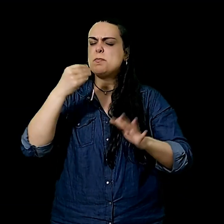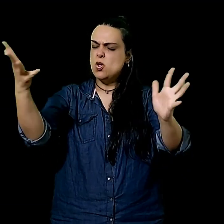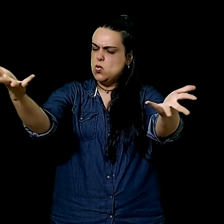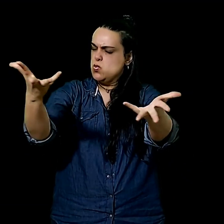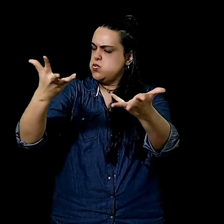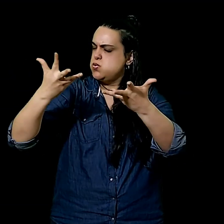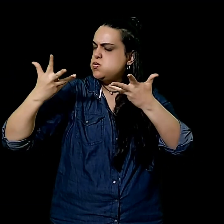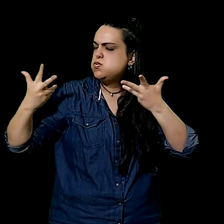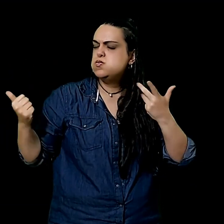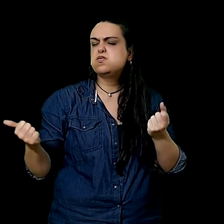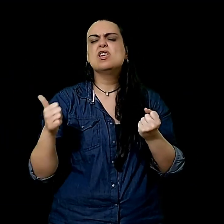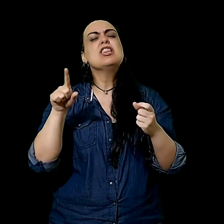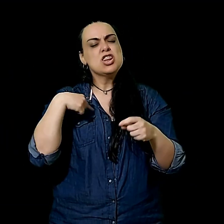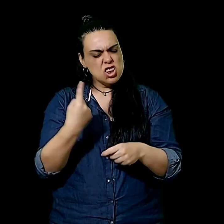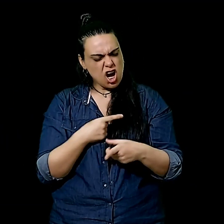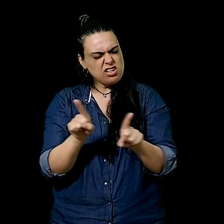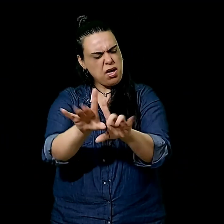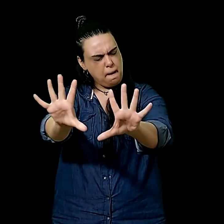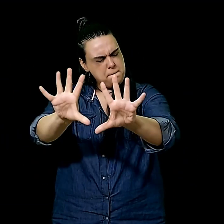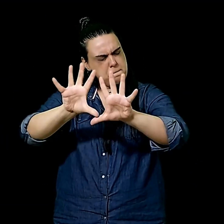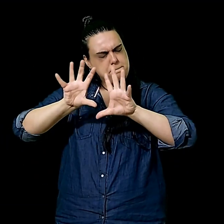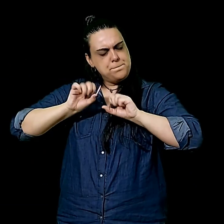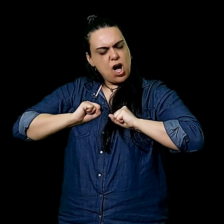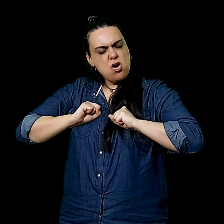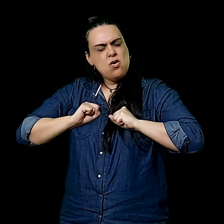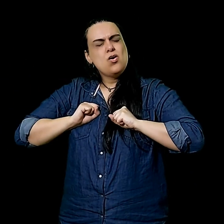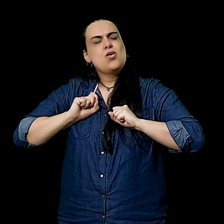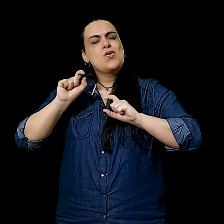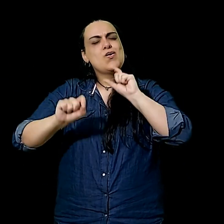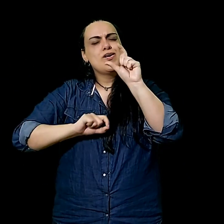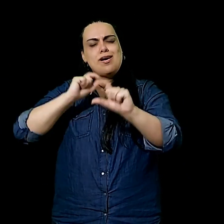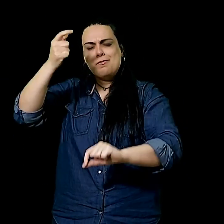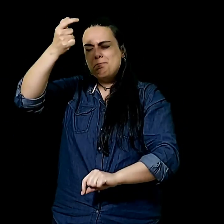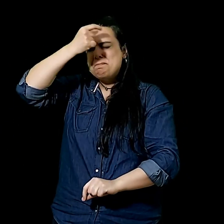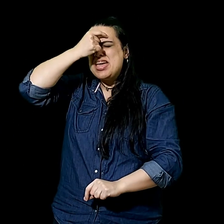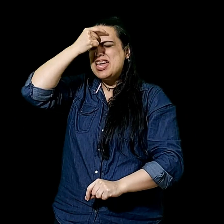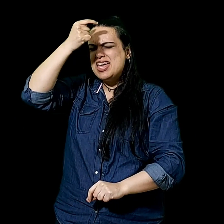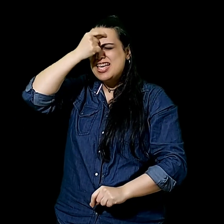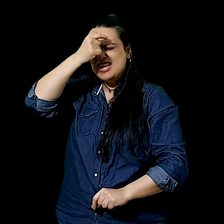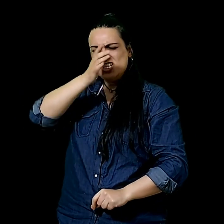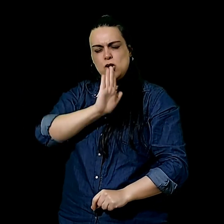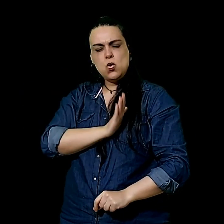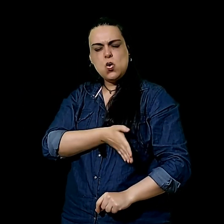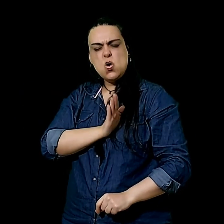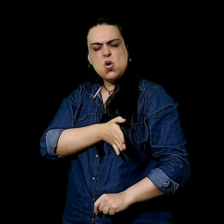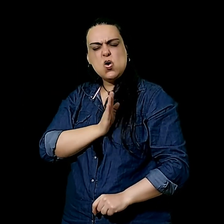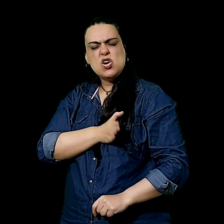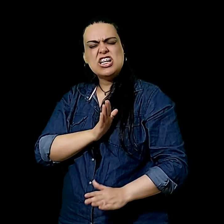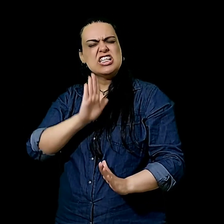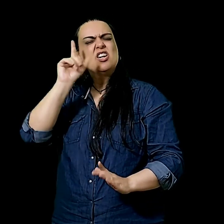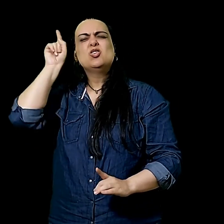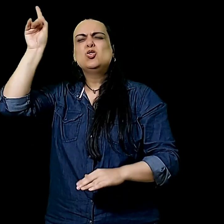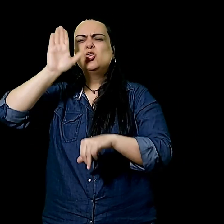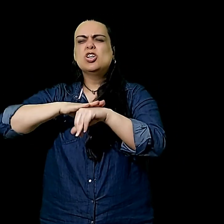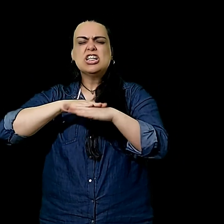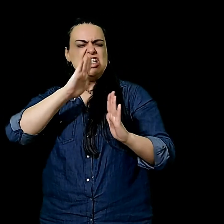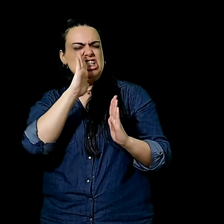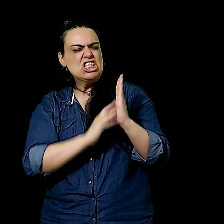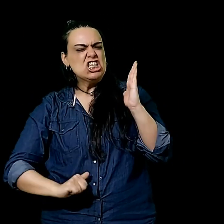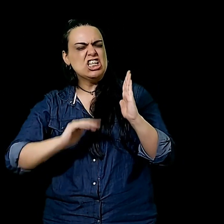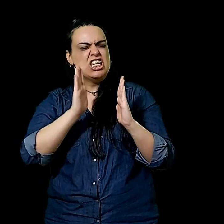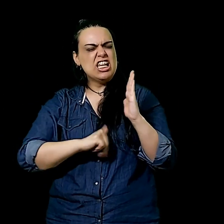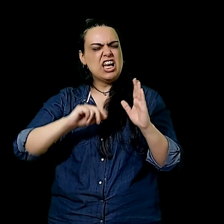homem excelente. Se apodere de nós, Senhor. Toma a nossa mente, toma o nosso coração, arranca toda a